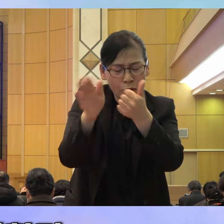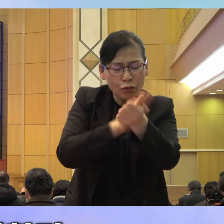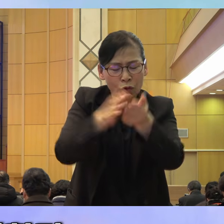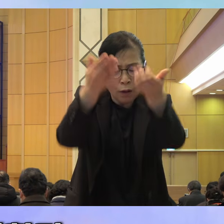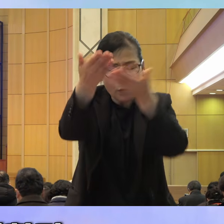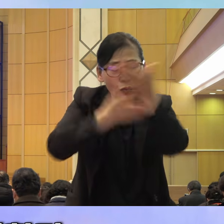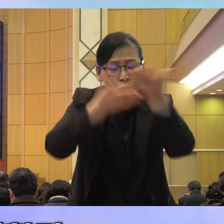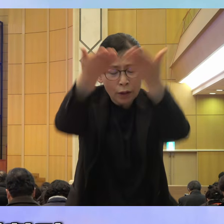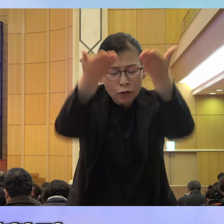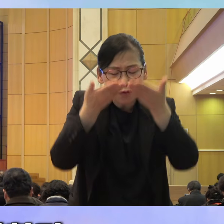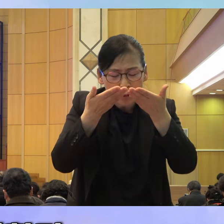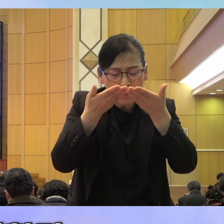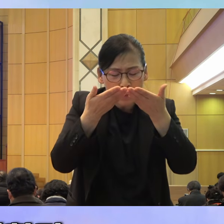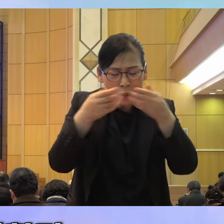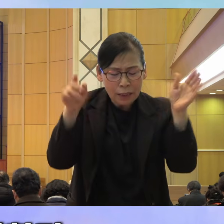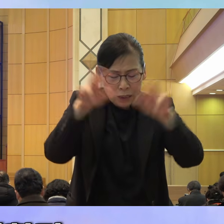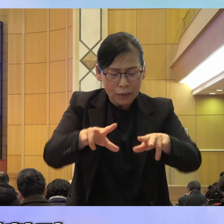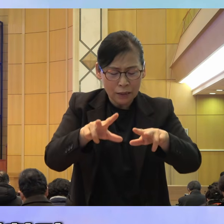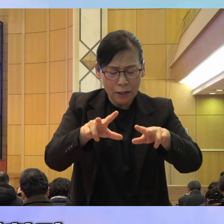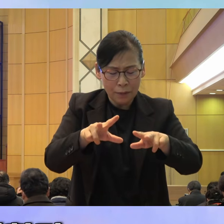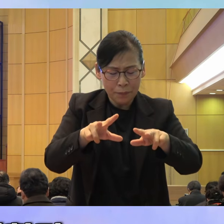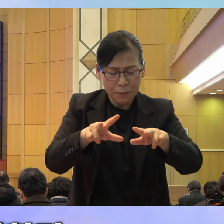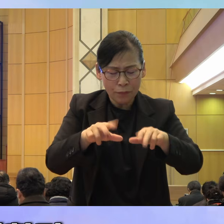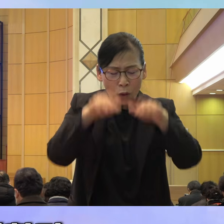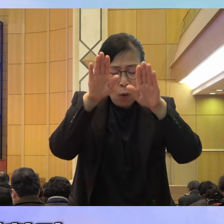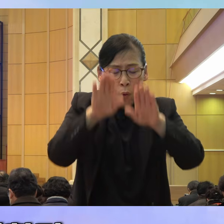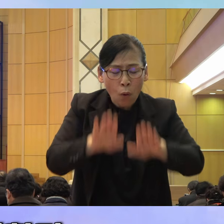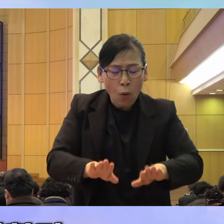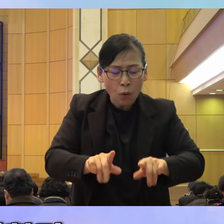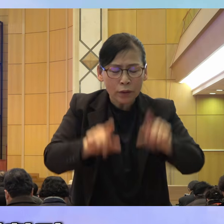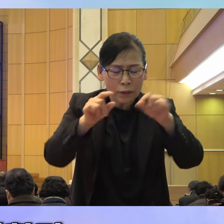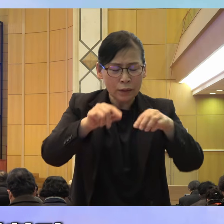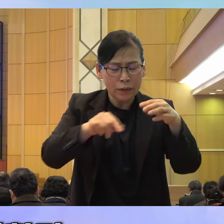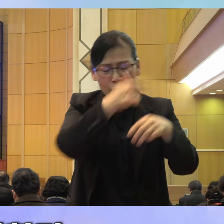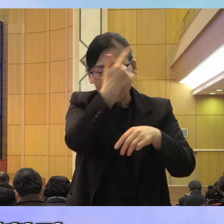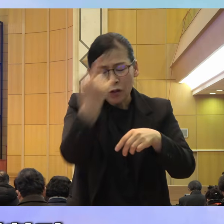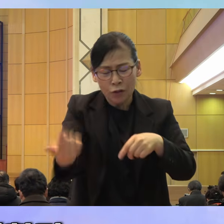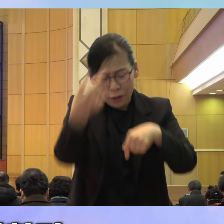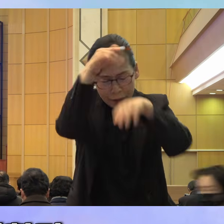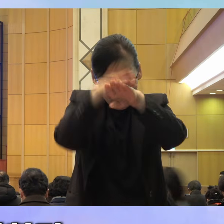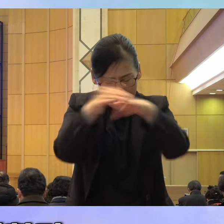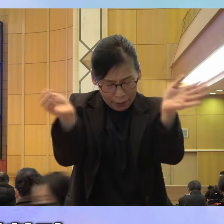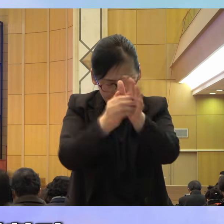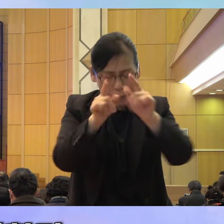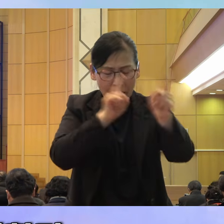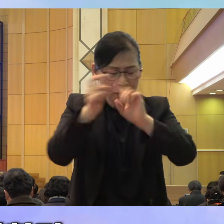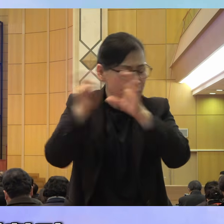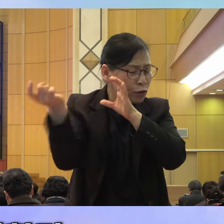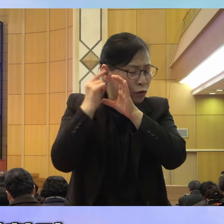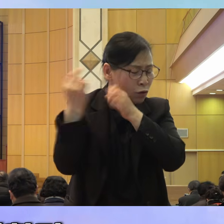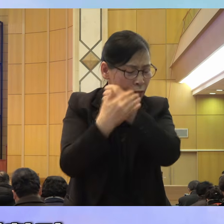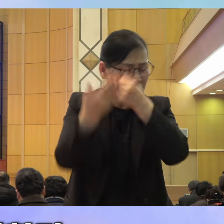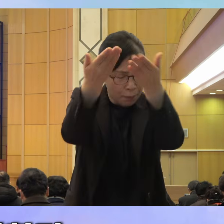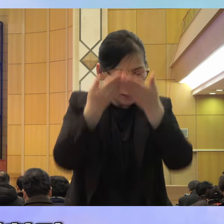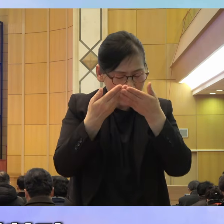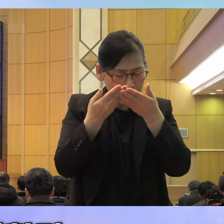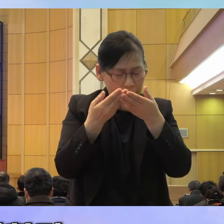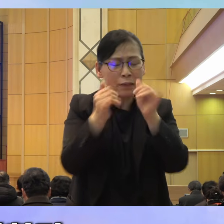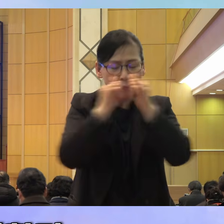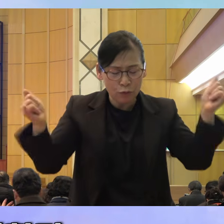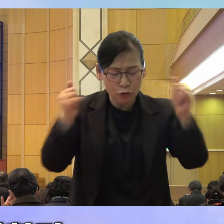위로와 교통하심이 이제 오늘 8부 예배까지 말씀 듣고 은혜 받는